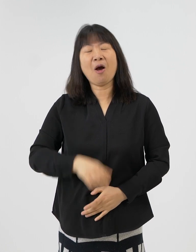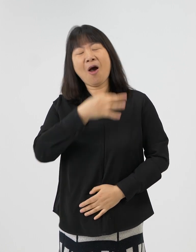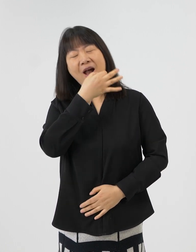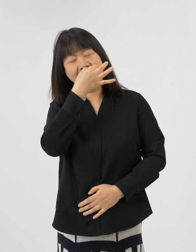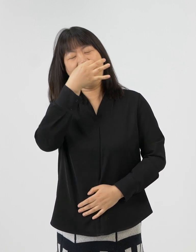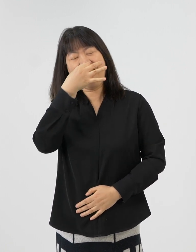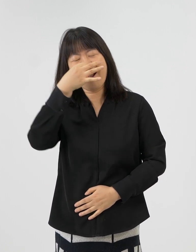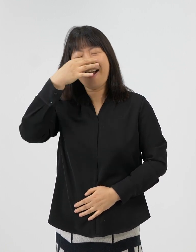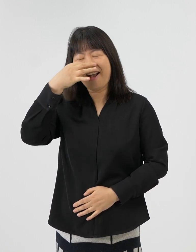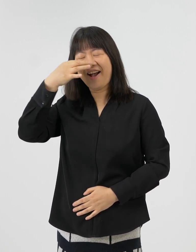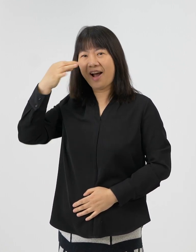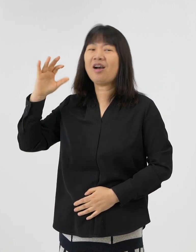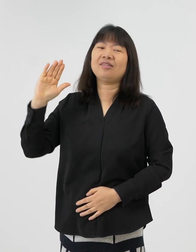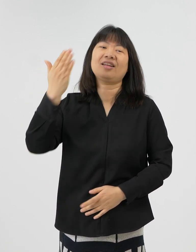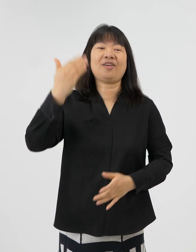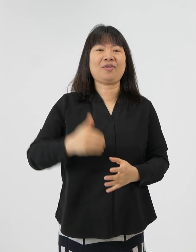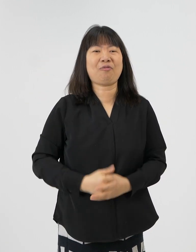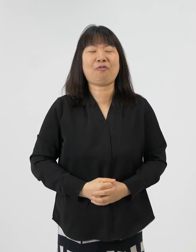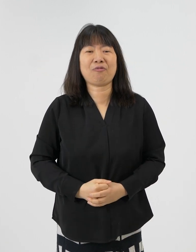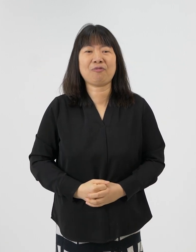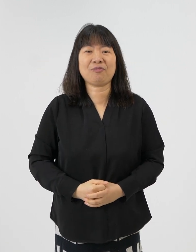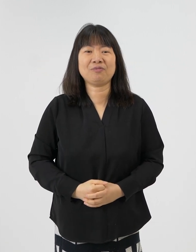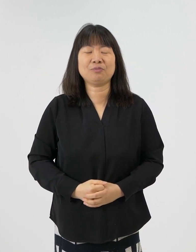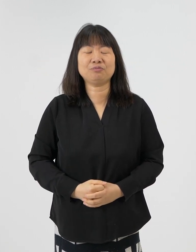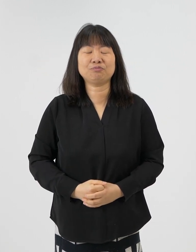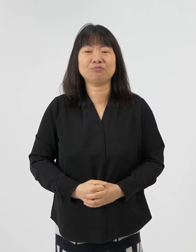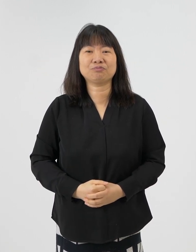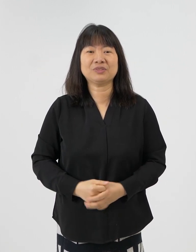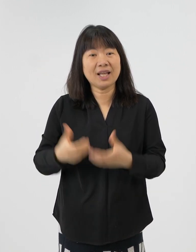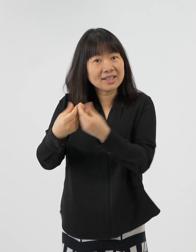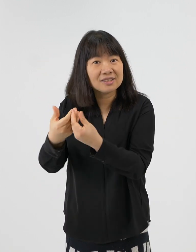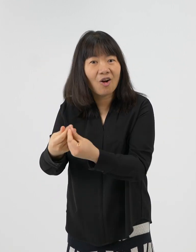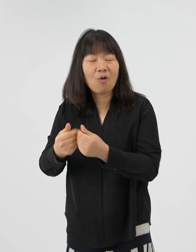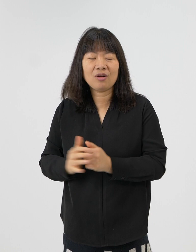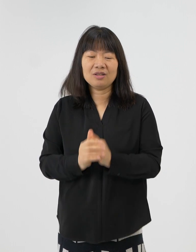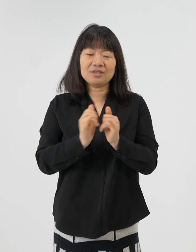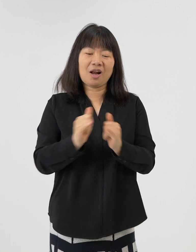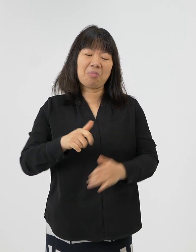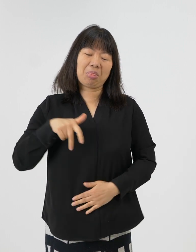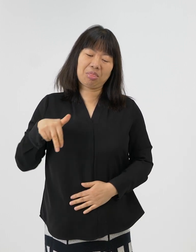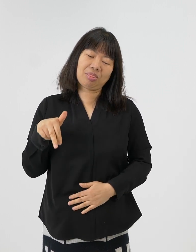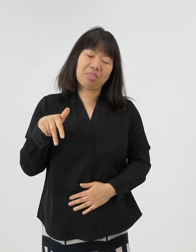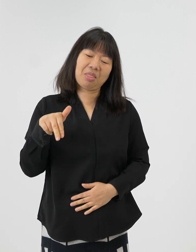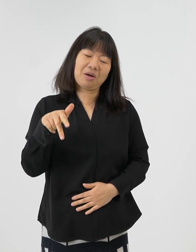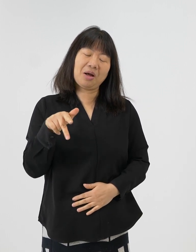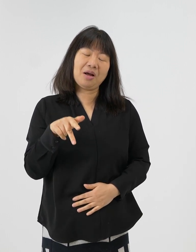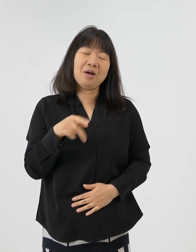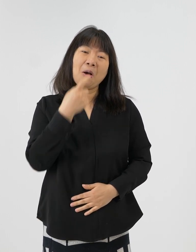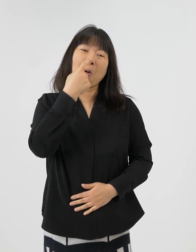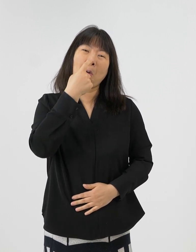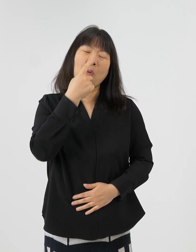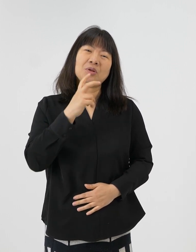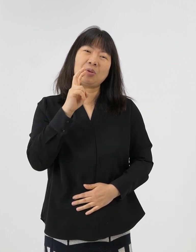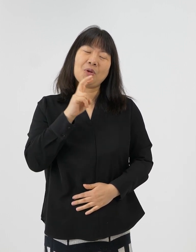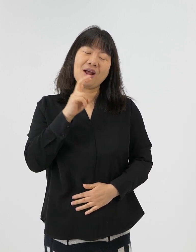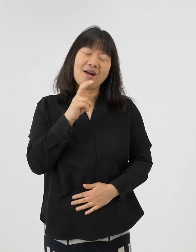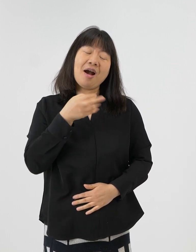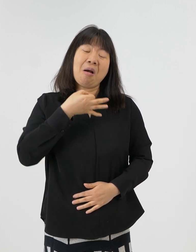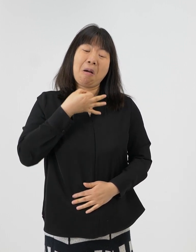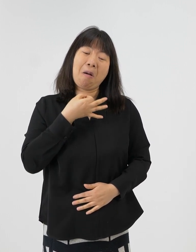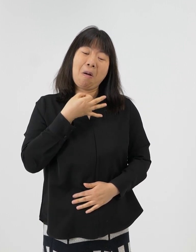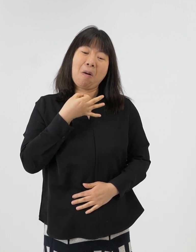콧노래를 흥얼하고 돌아다니면 너무 좋은 일이냐 그래요. 그렇죠. 그럼 그것은 자기도